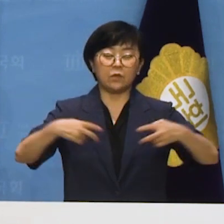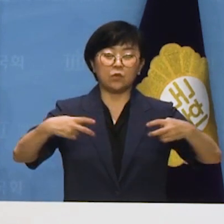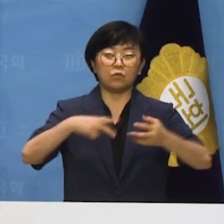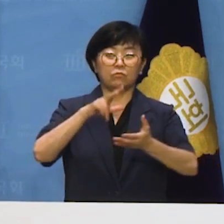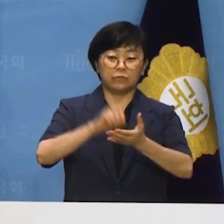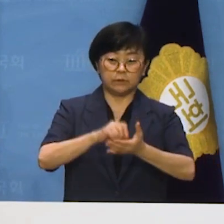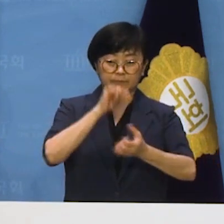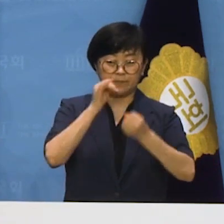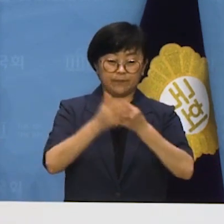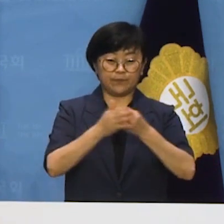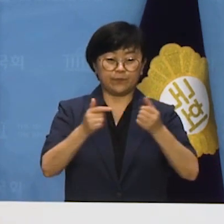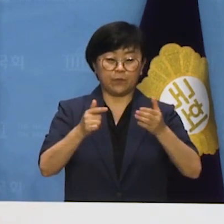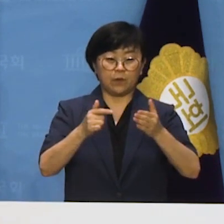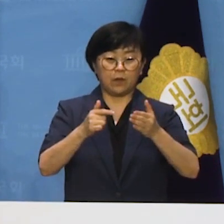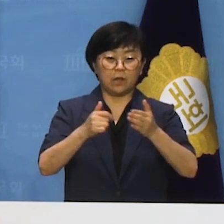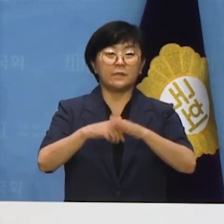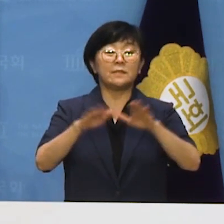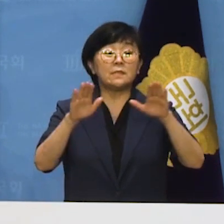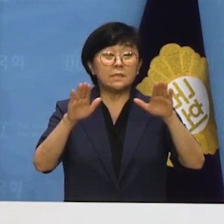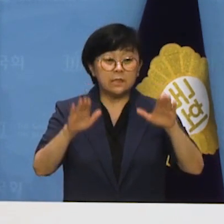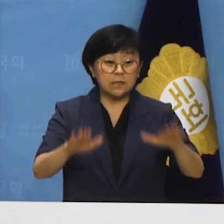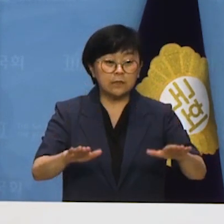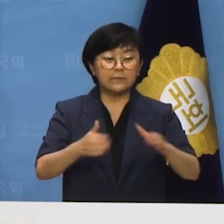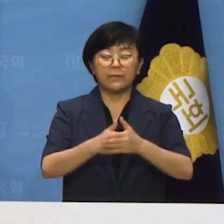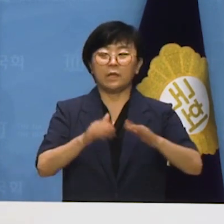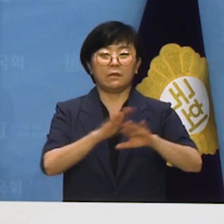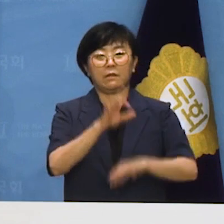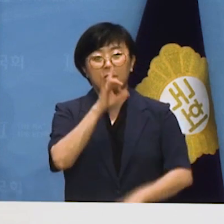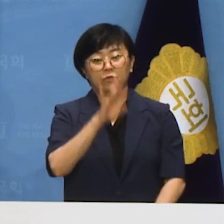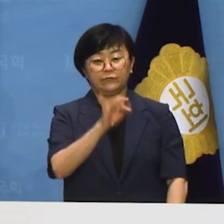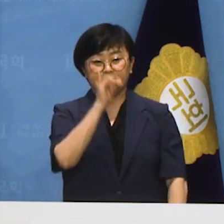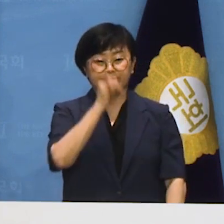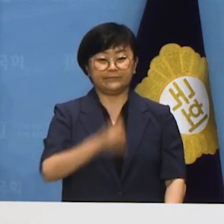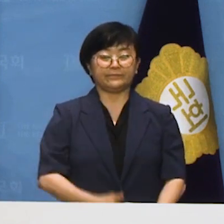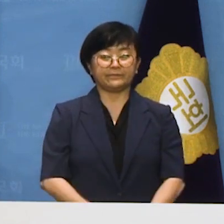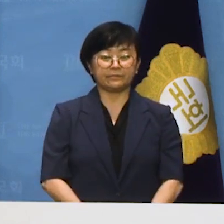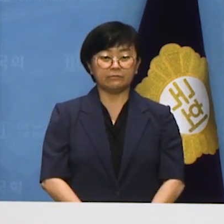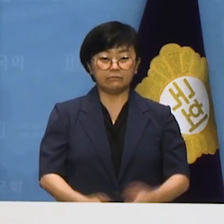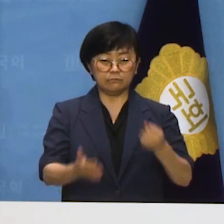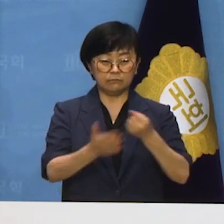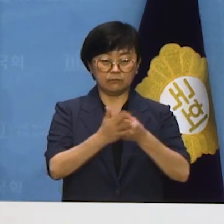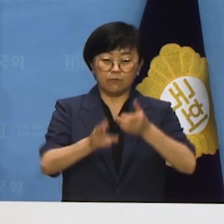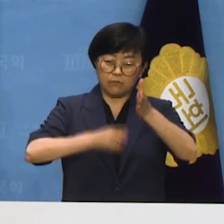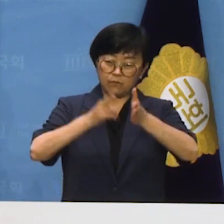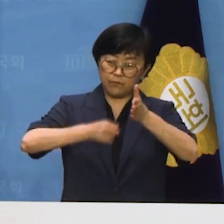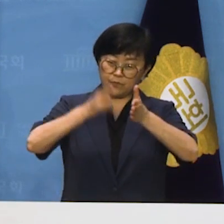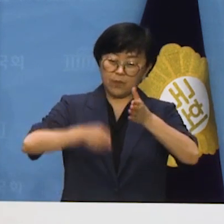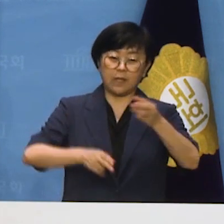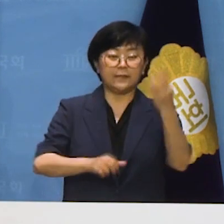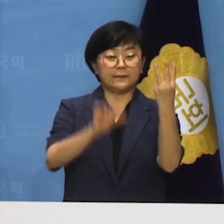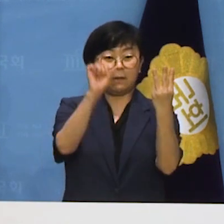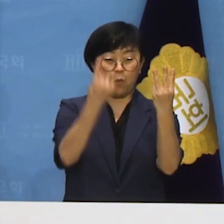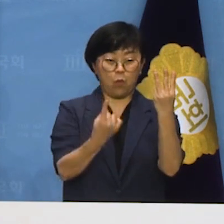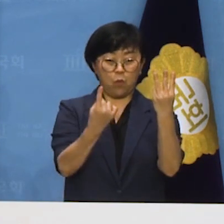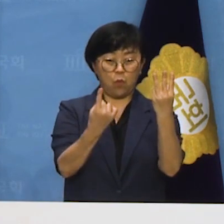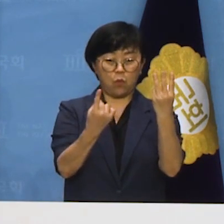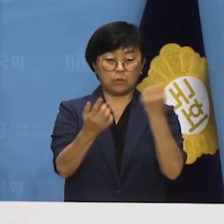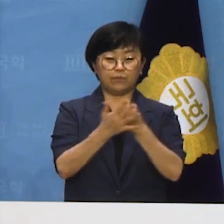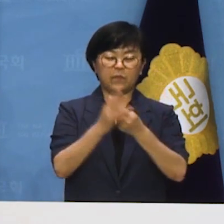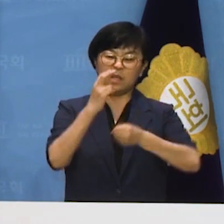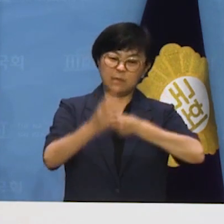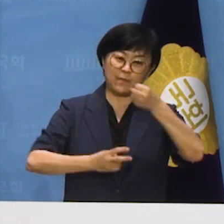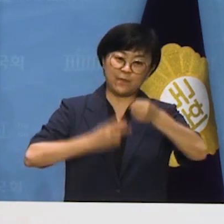수요에도 광역교통망은 현저히 부족합니다 그렇기에 유일한 철도인 3호선 이용객은